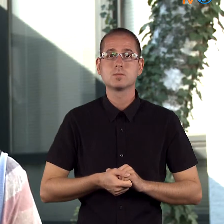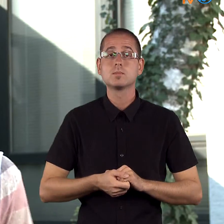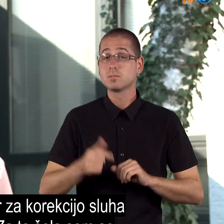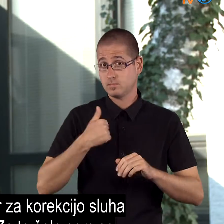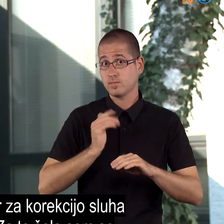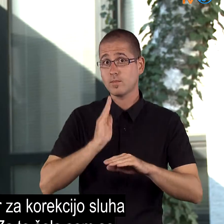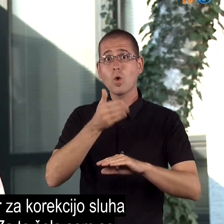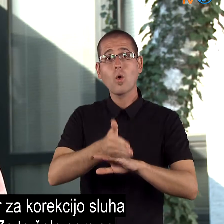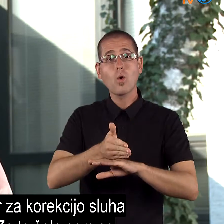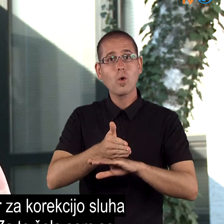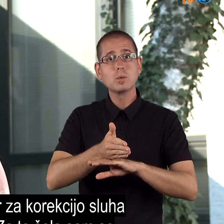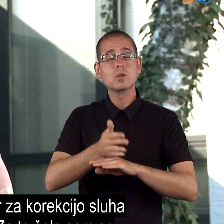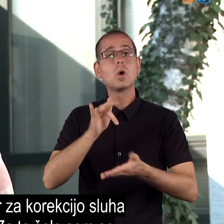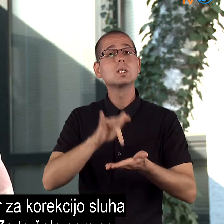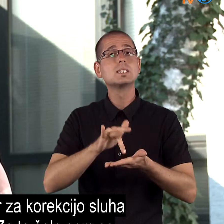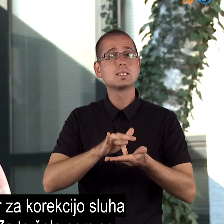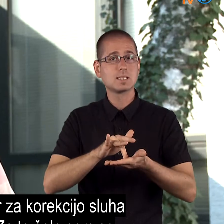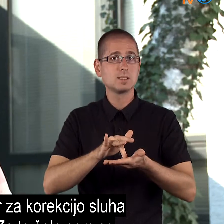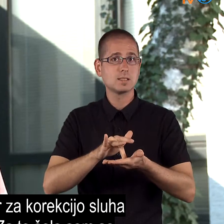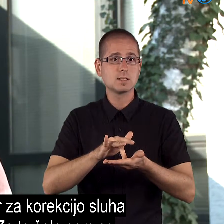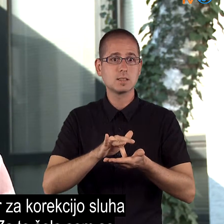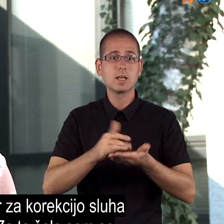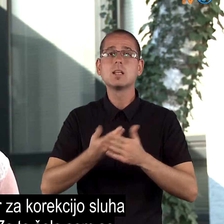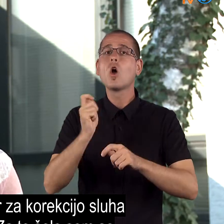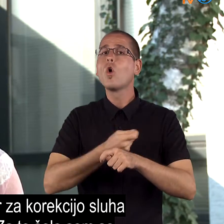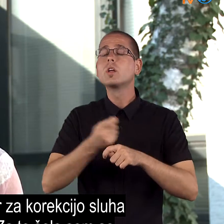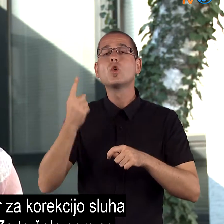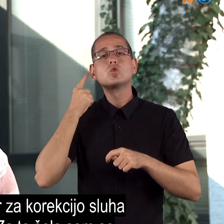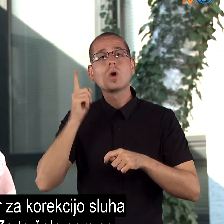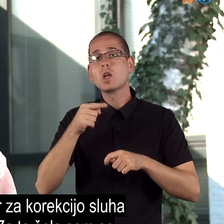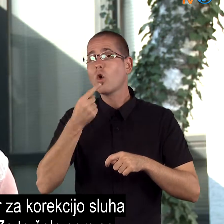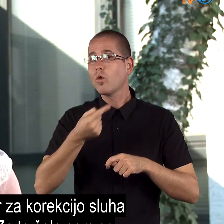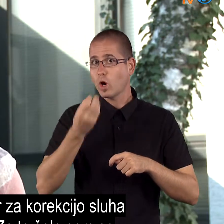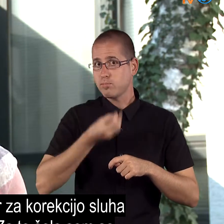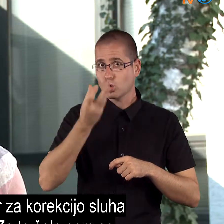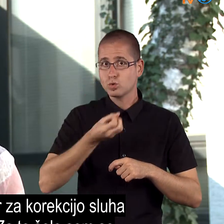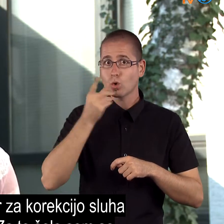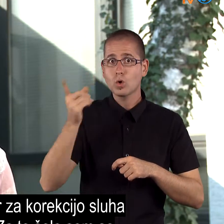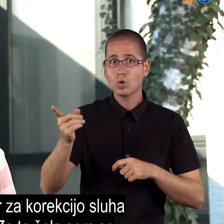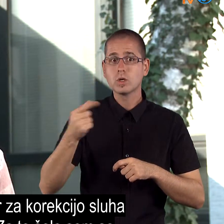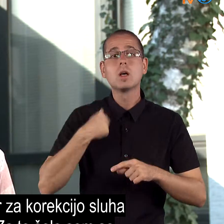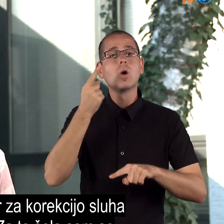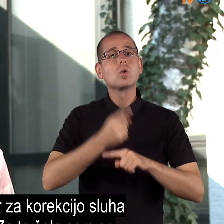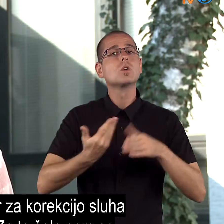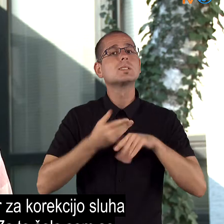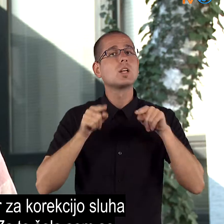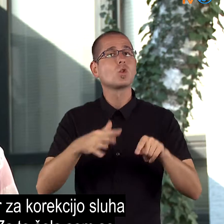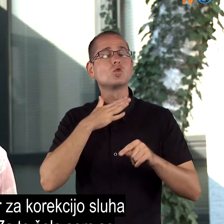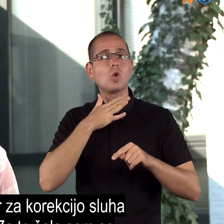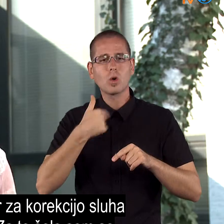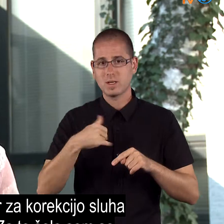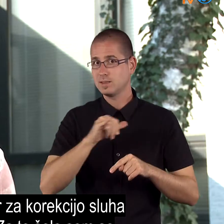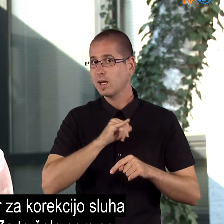Obiskoval sem ta Center za korekcijo sluha in govora Portorož. Odločil sem se za to šolo, ki me pač